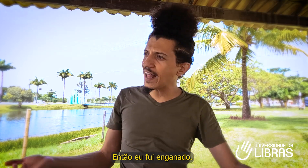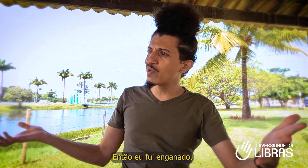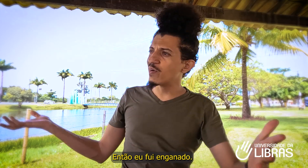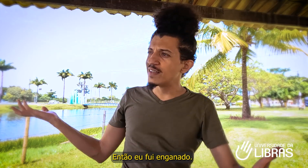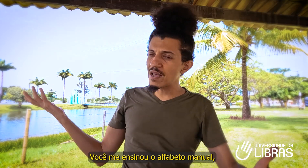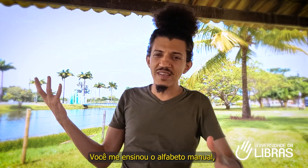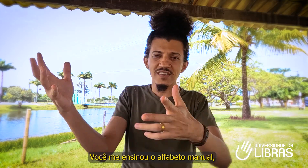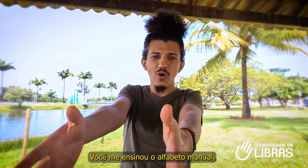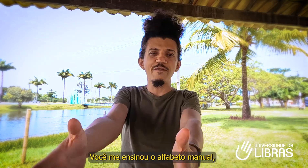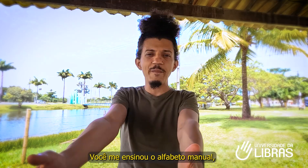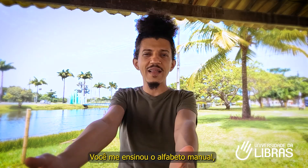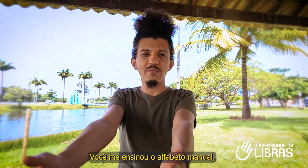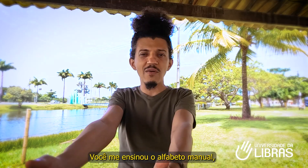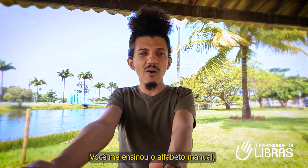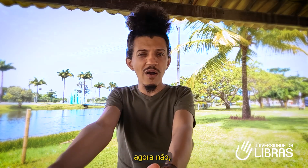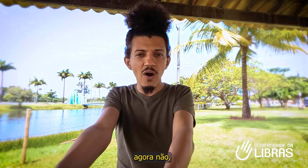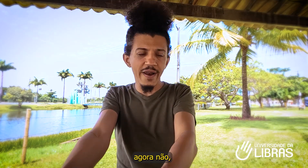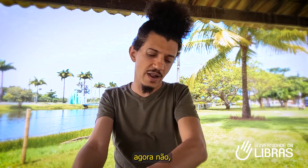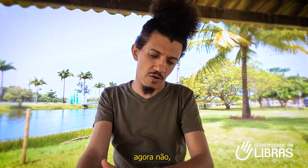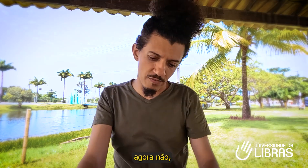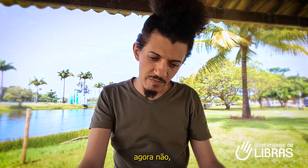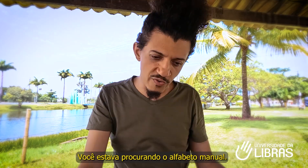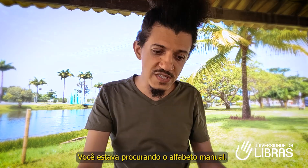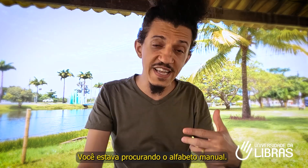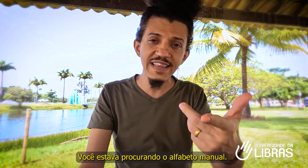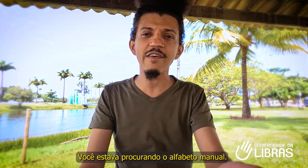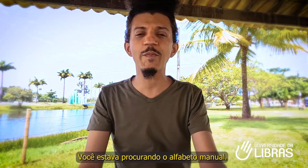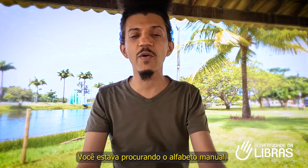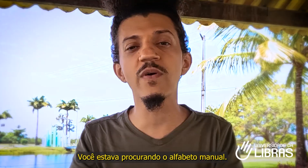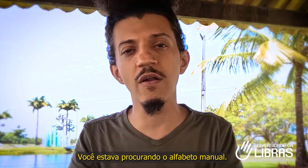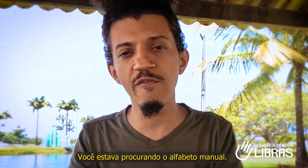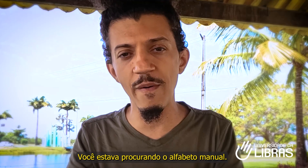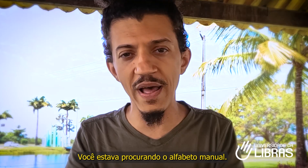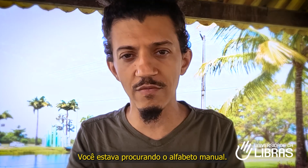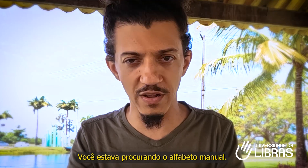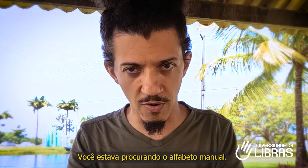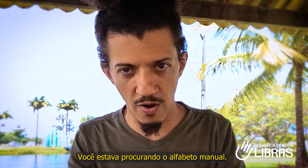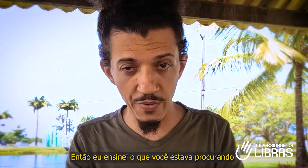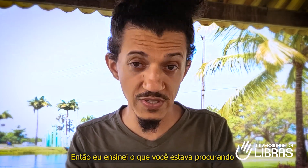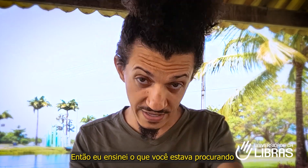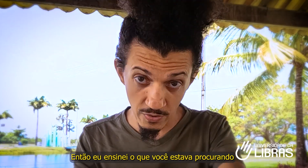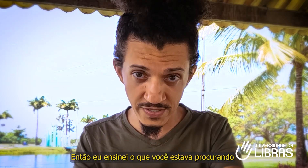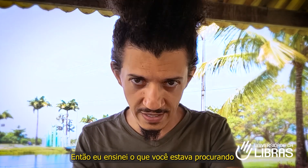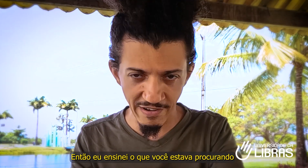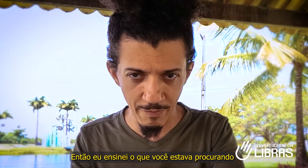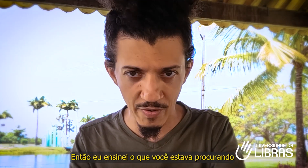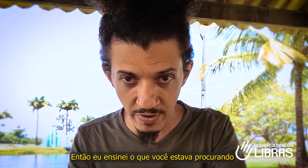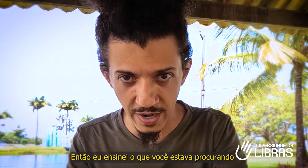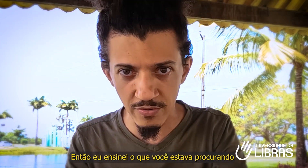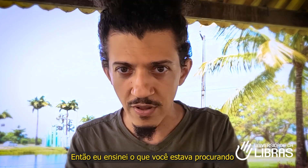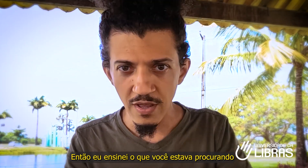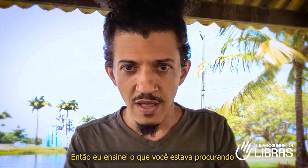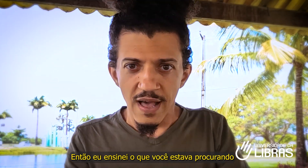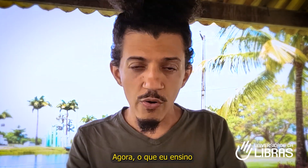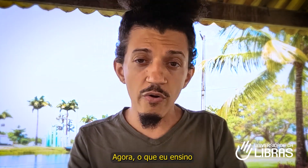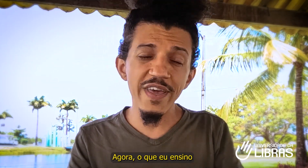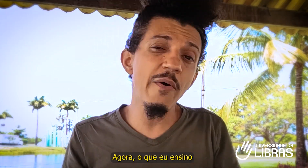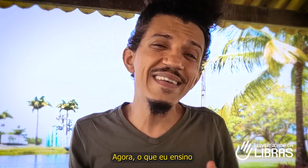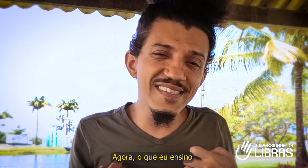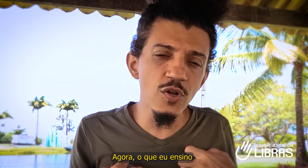enganado. Você me ensinou o alfabeto manual agora? Não. Você estava procurando o alfabeto manual. Eu ensinei o que você estava procurando. Agora, o que eu ensino